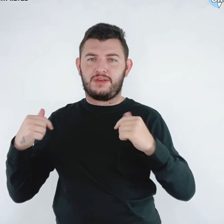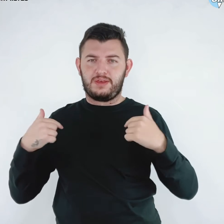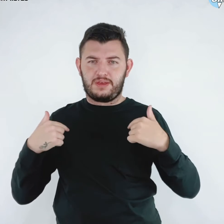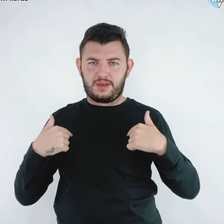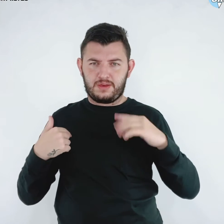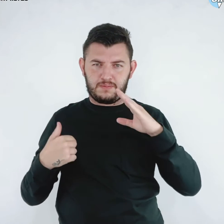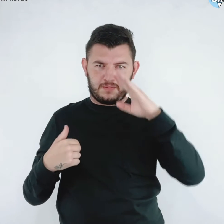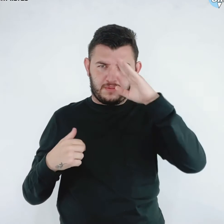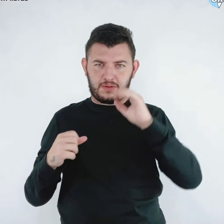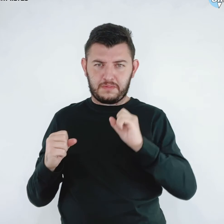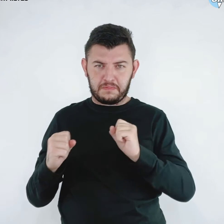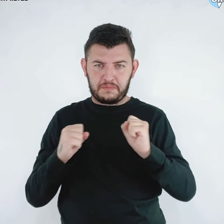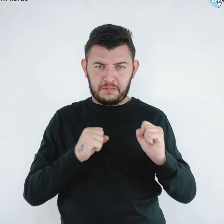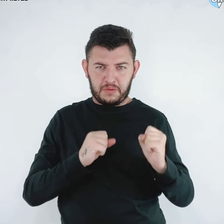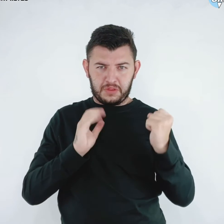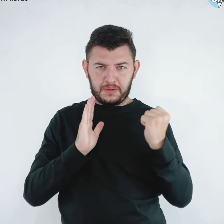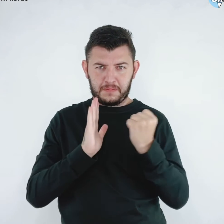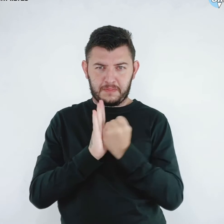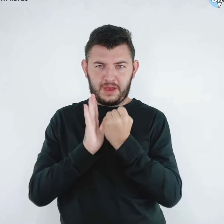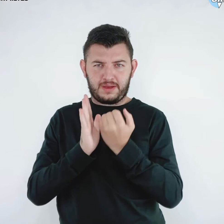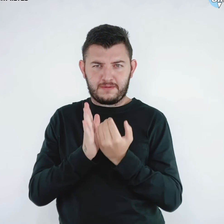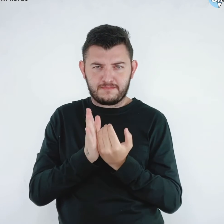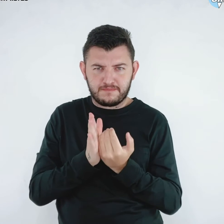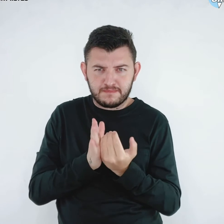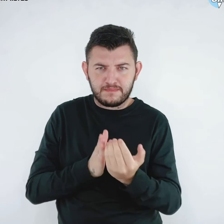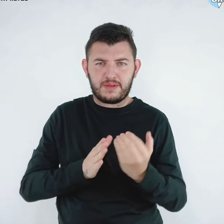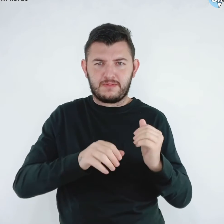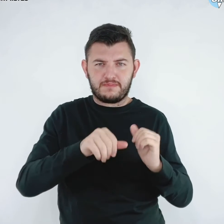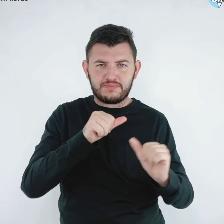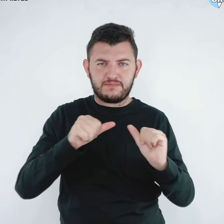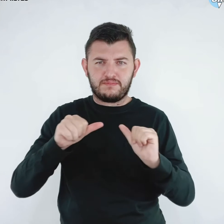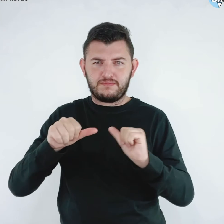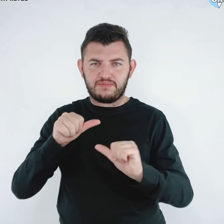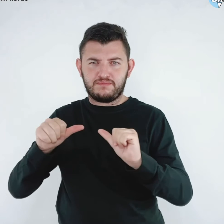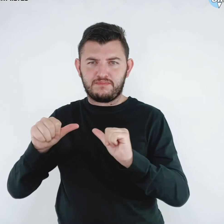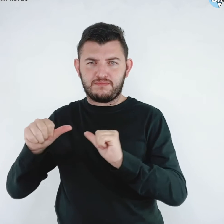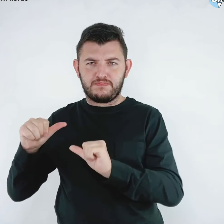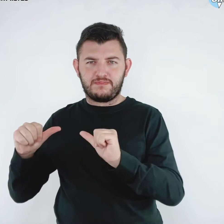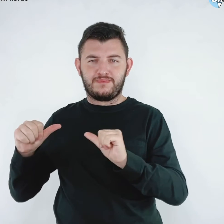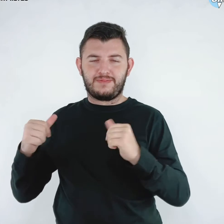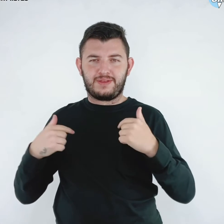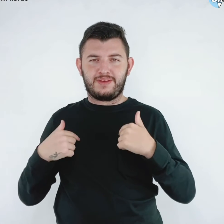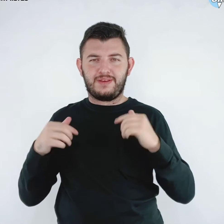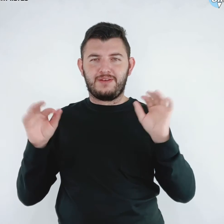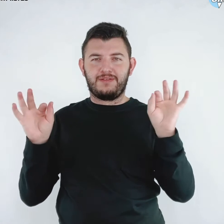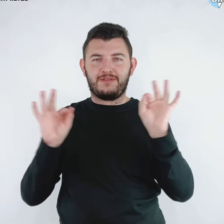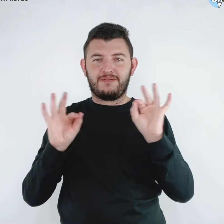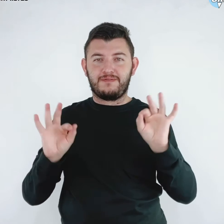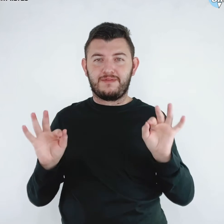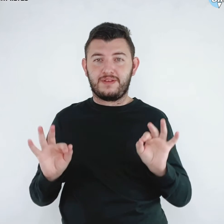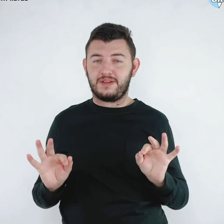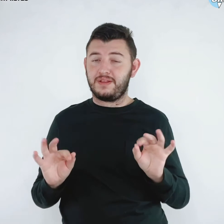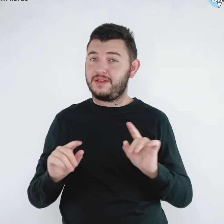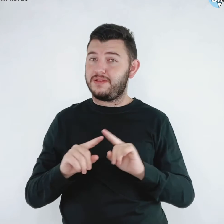para que pelo menos eu possa ser um ponto de inflexão. Já estou muito feliz,